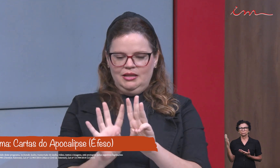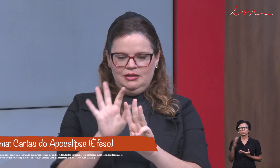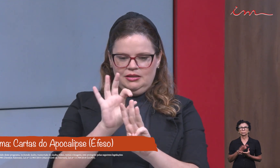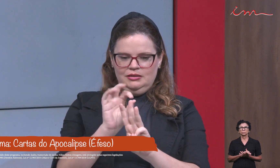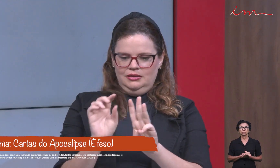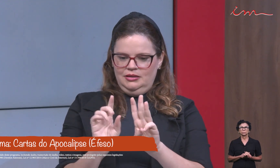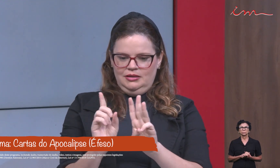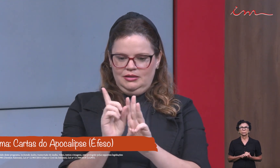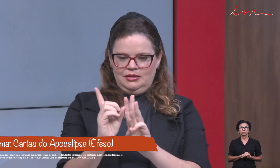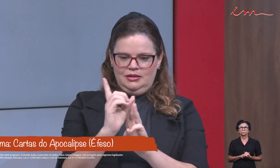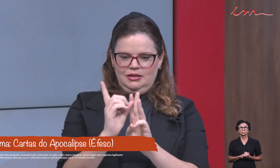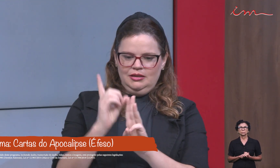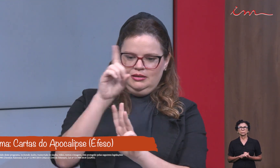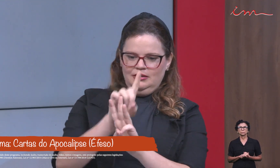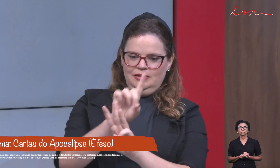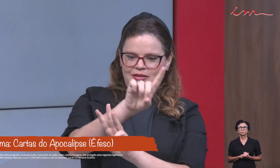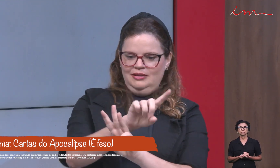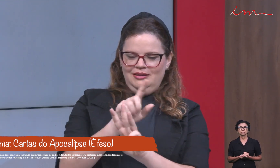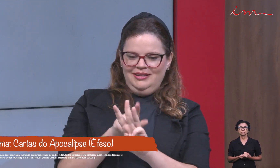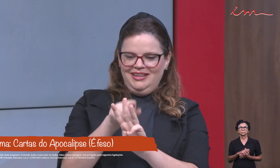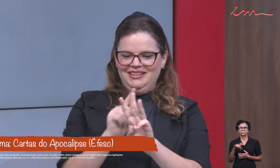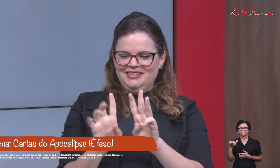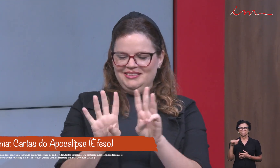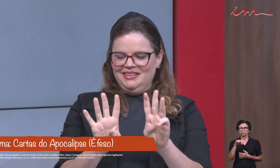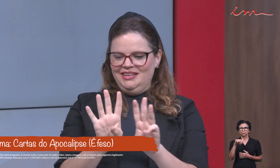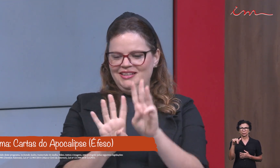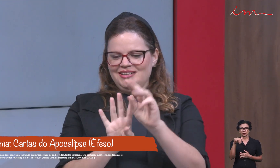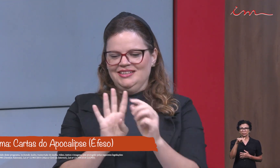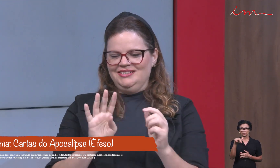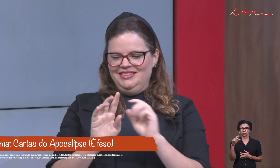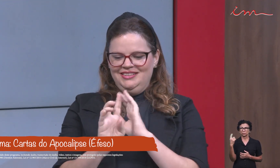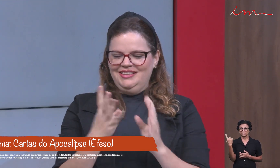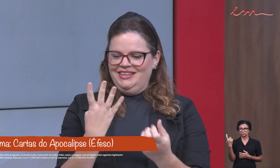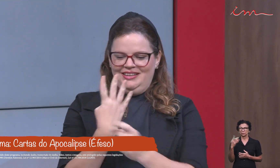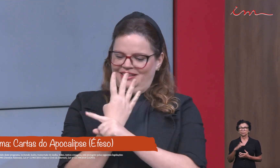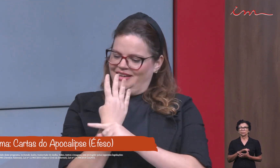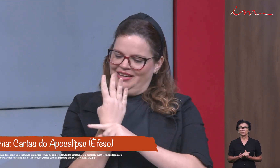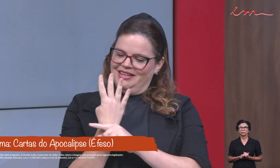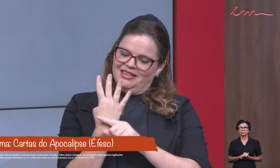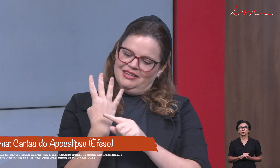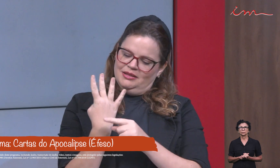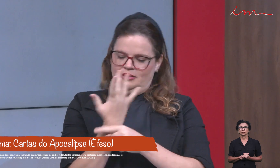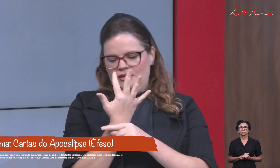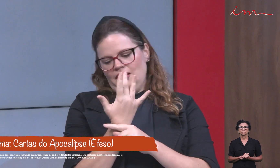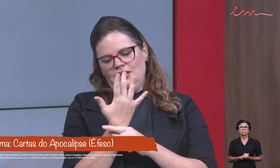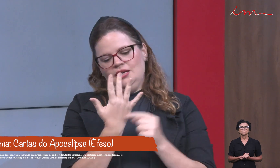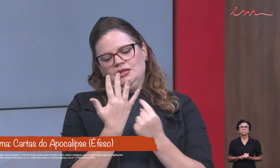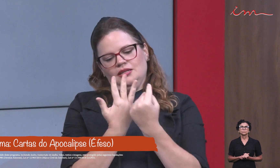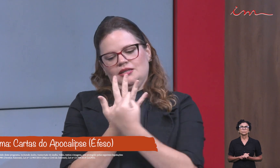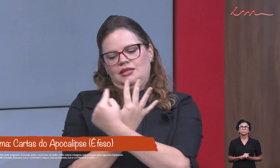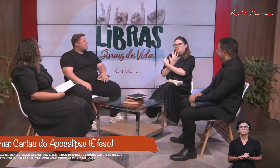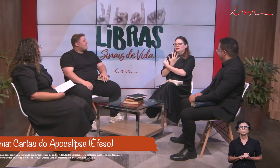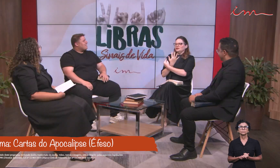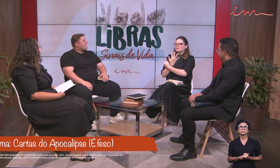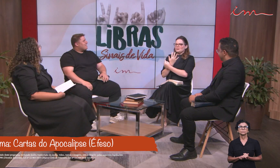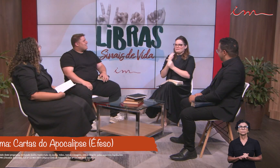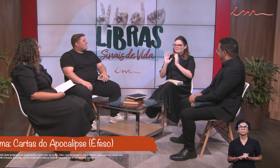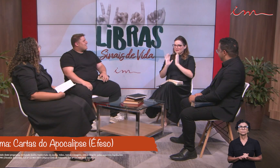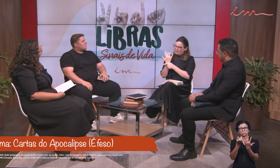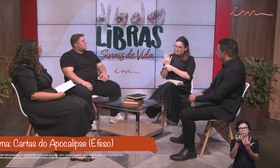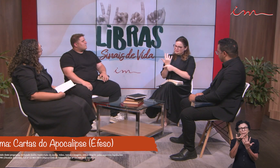aí ele anda aqui, ele anda, Ele tá andando entre as Ele- velas? É. Como ele assim? anda